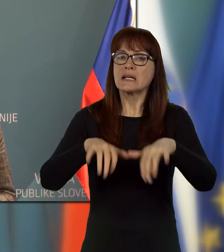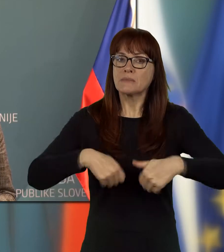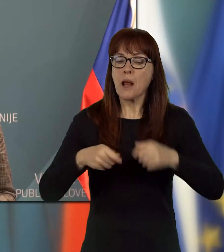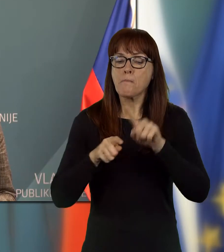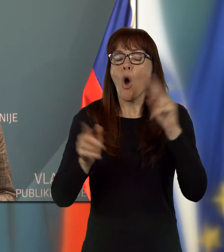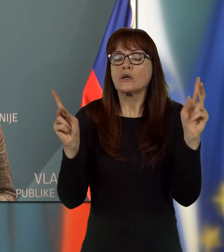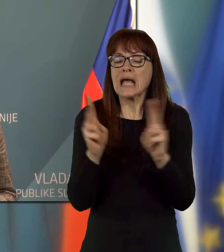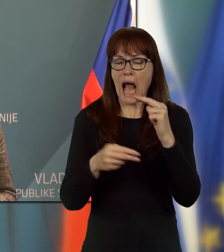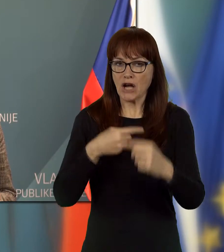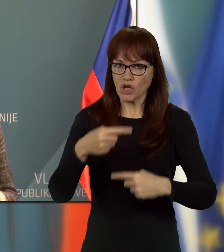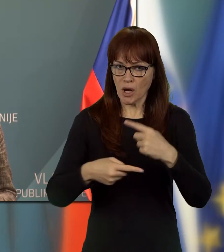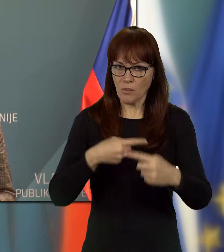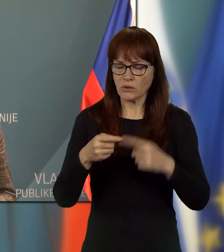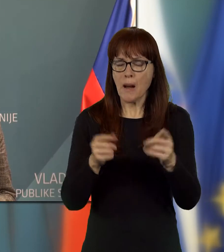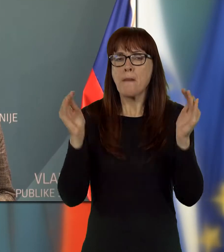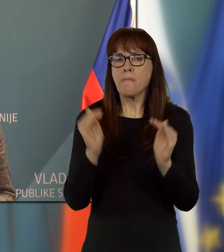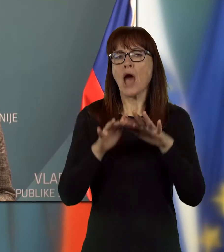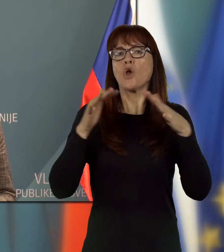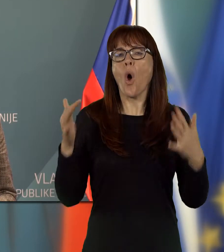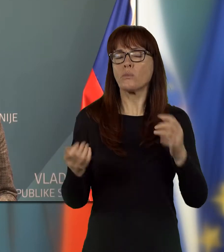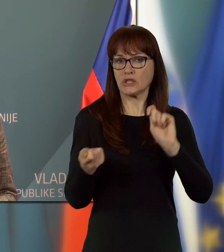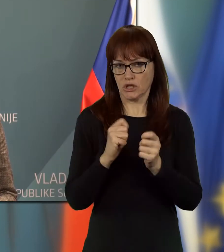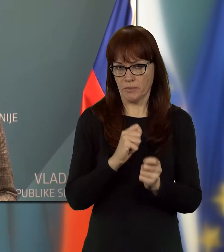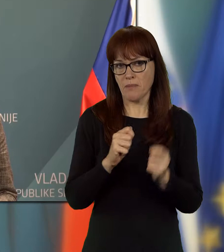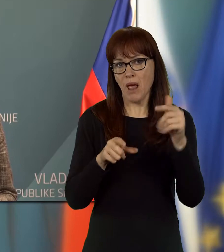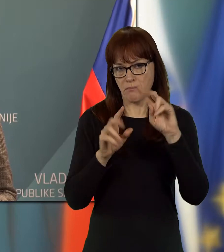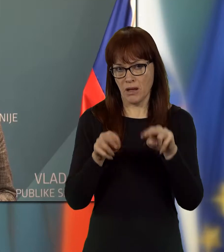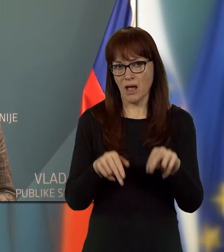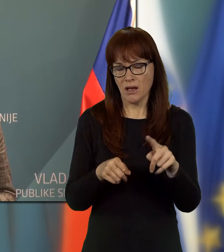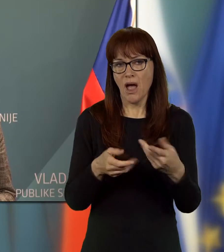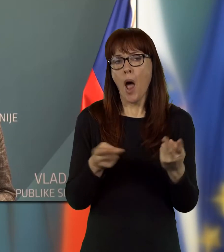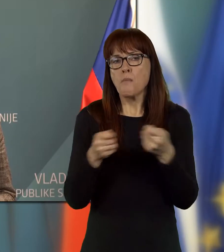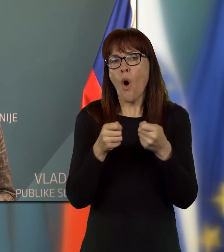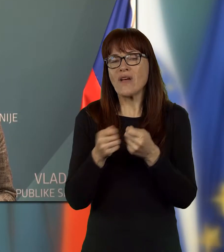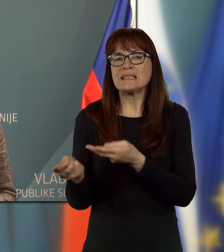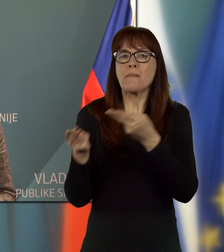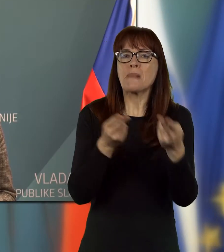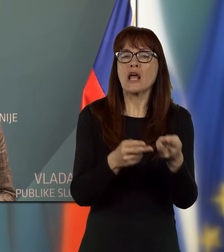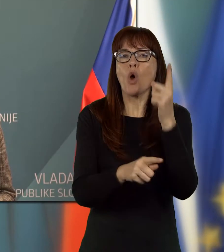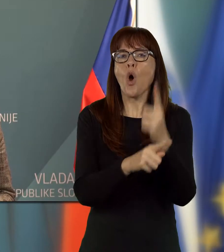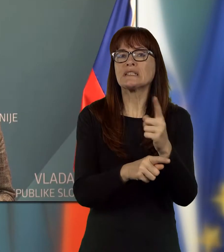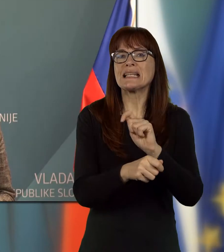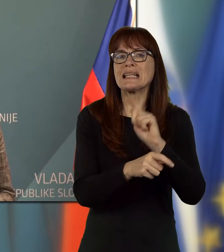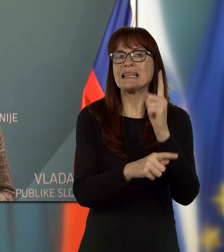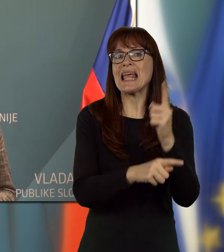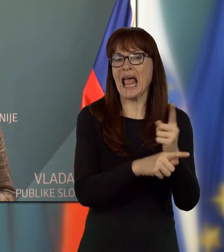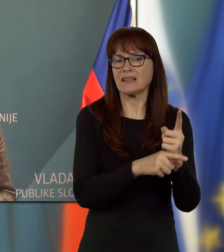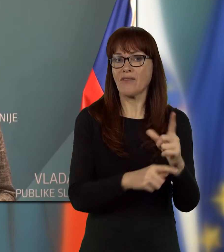sprejem po skrajšanem postopku, ker gre za manj obsežne spremembe povezane s prenosom